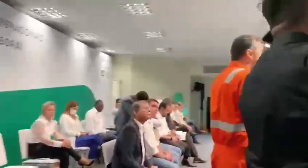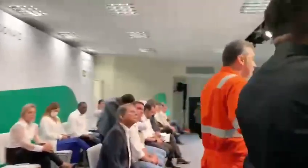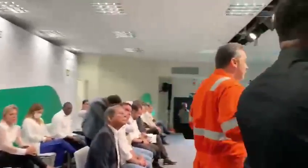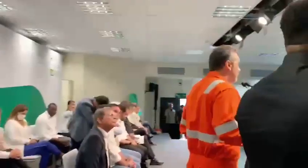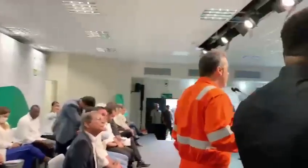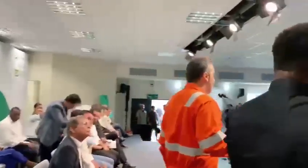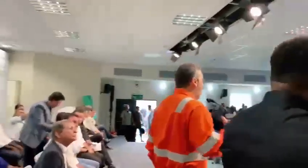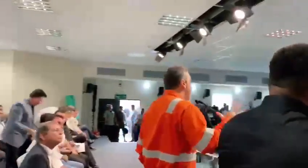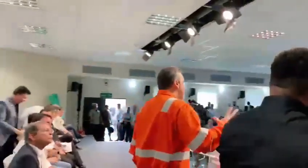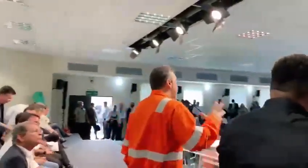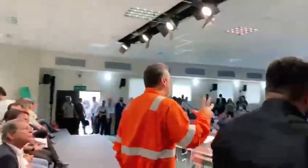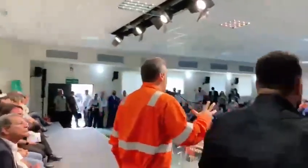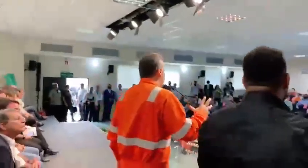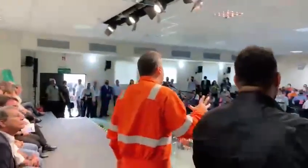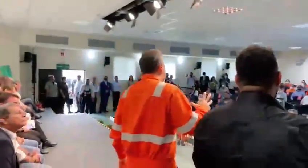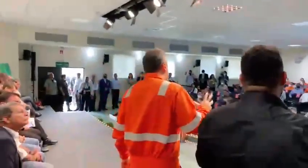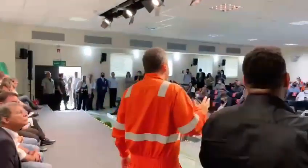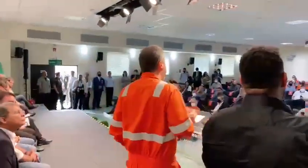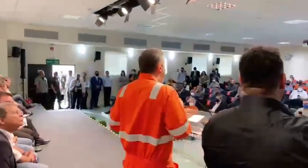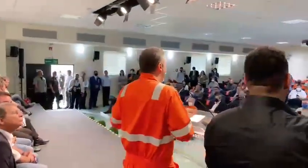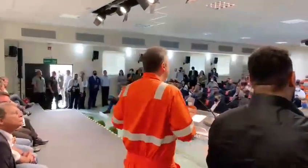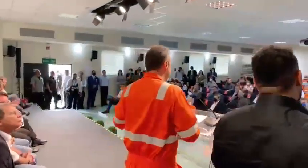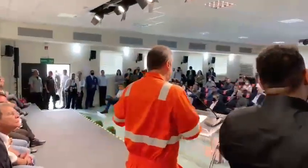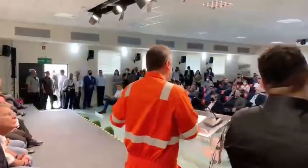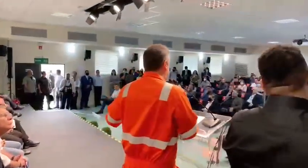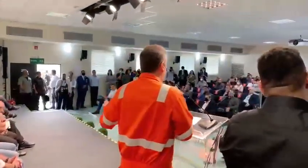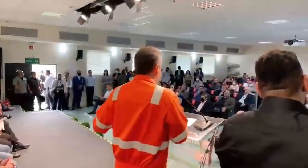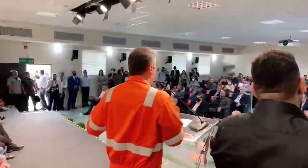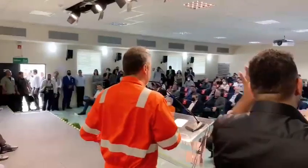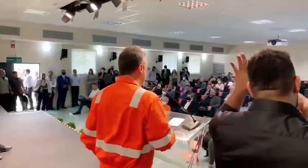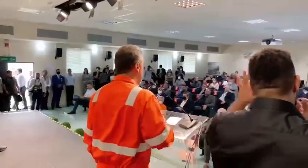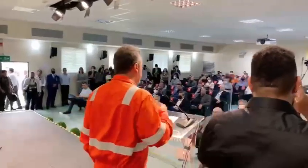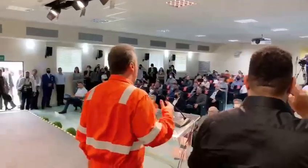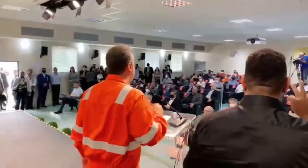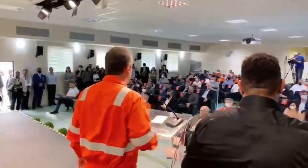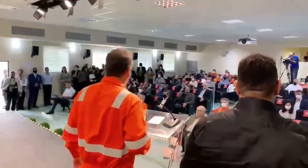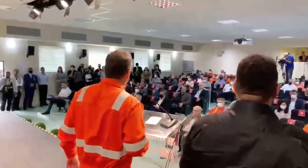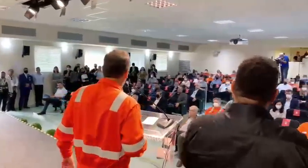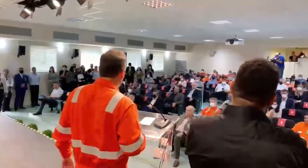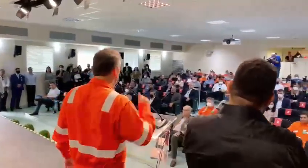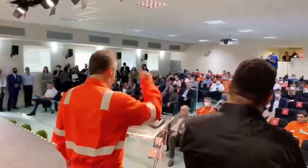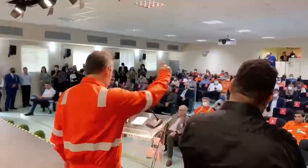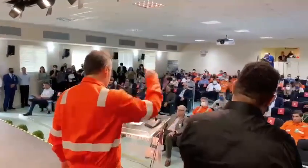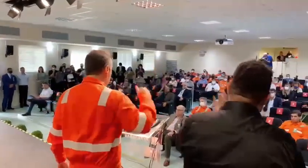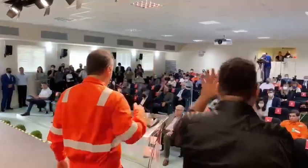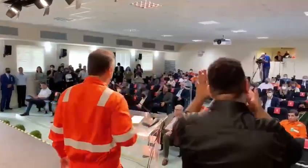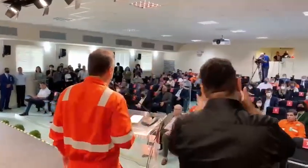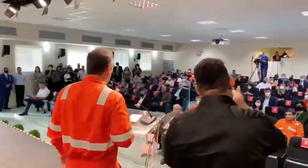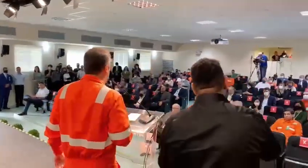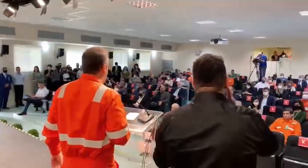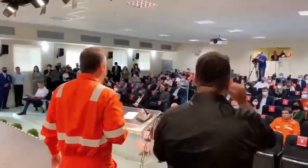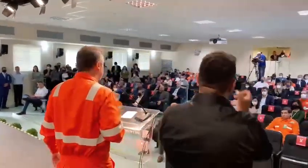aqui alguns exemplos. Promessas que foram feitas na era da gestão do PT. Que promessas foram essas? Vamos